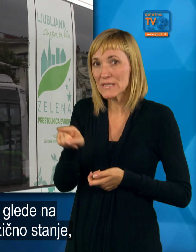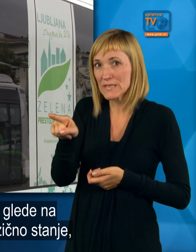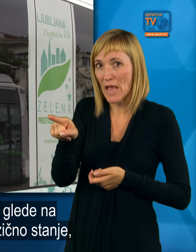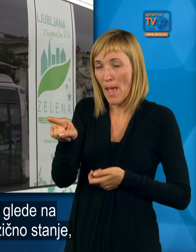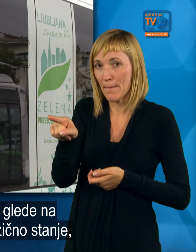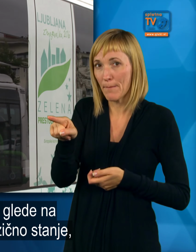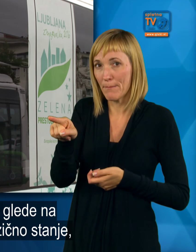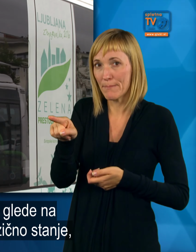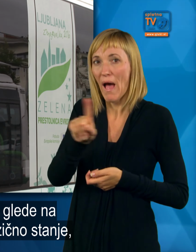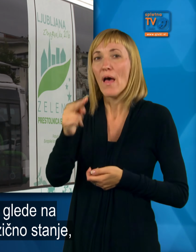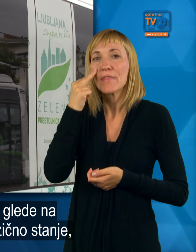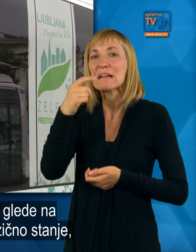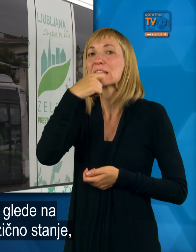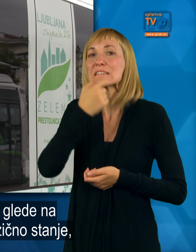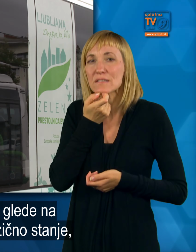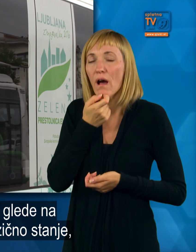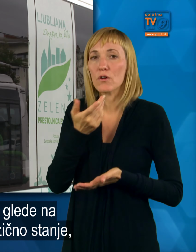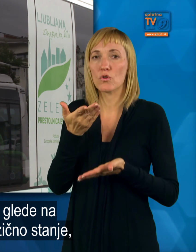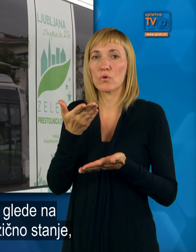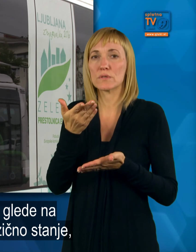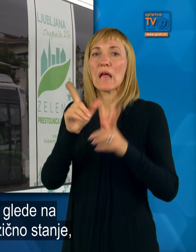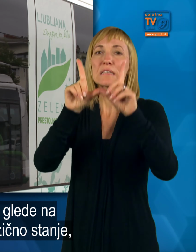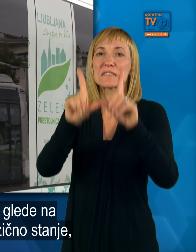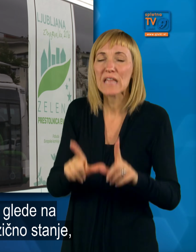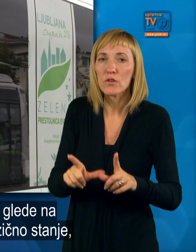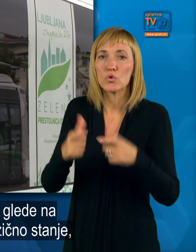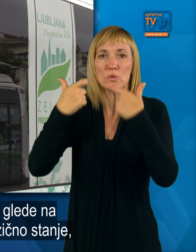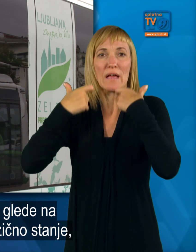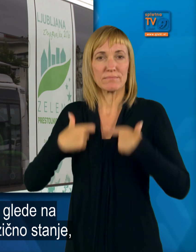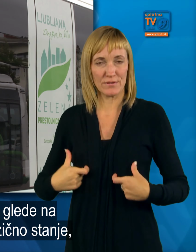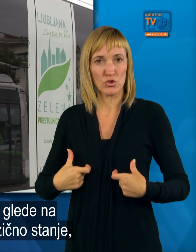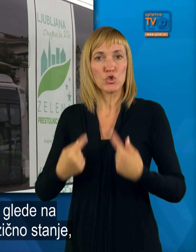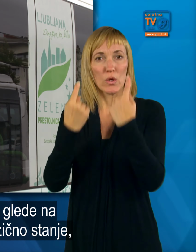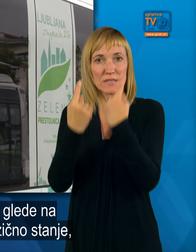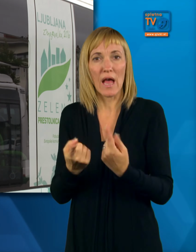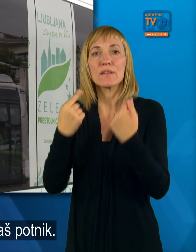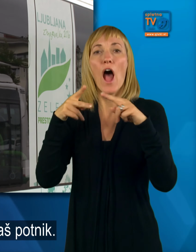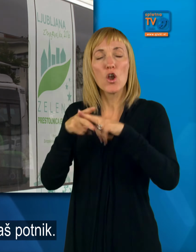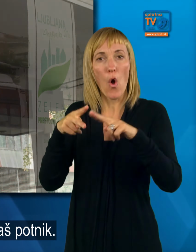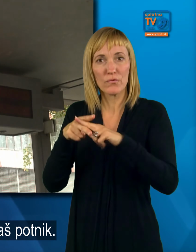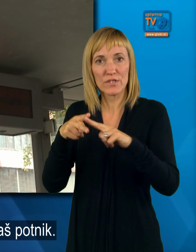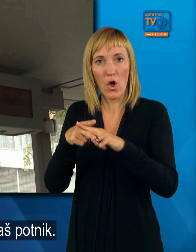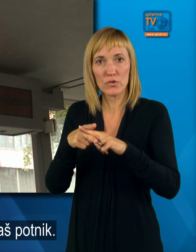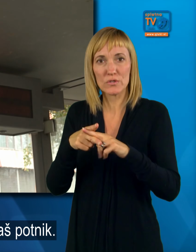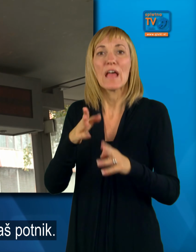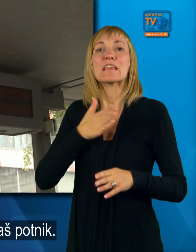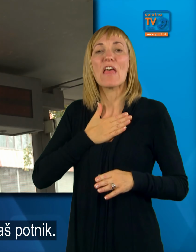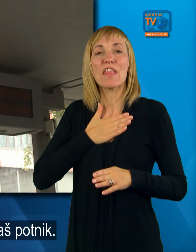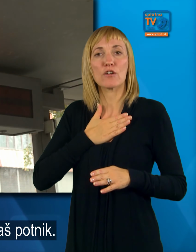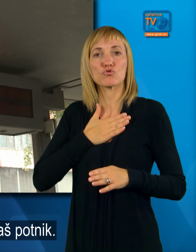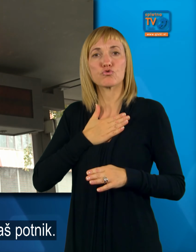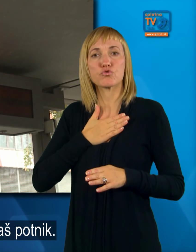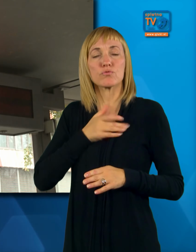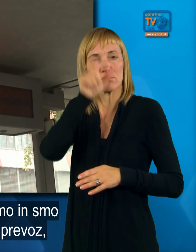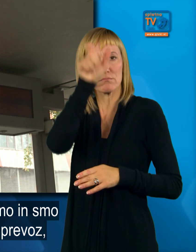Oseba, potnik, ne glede na starost, na status, na fizično stanje ali pa na oviranost, je